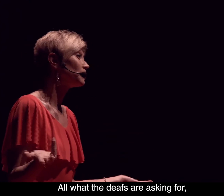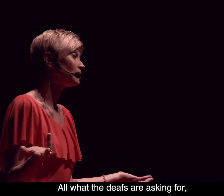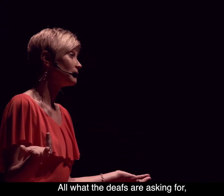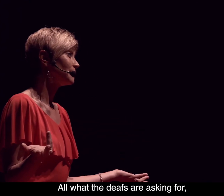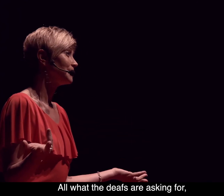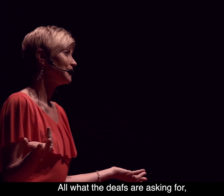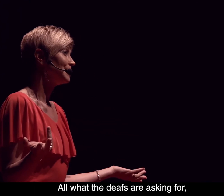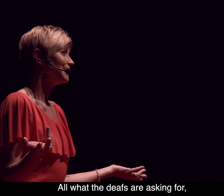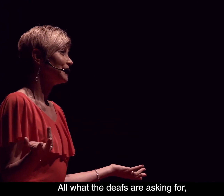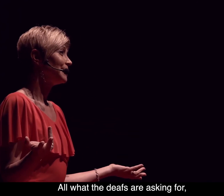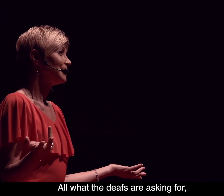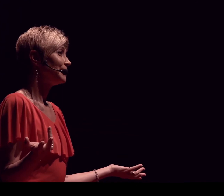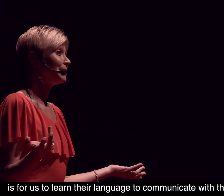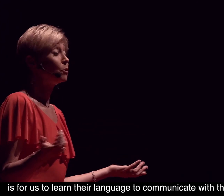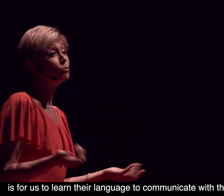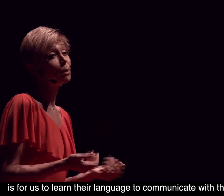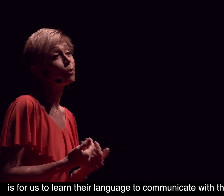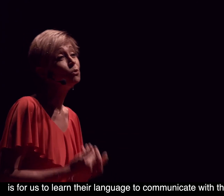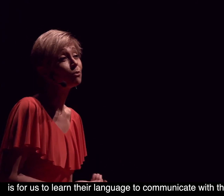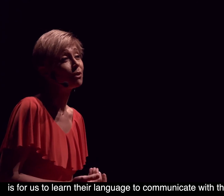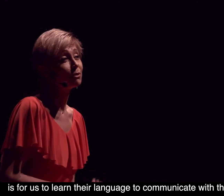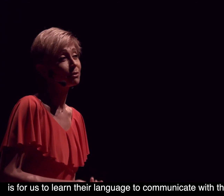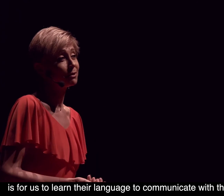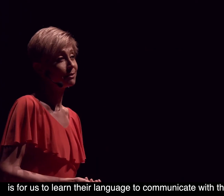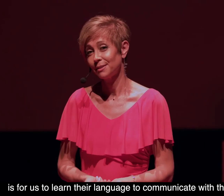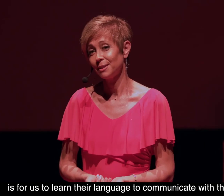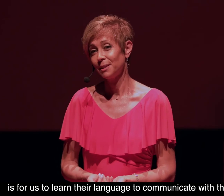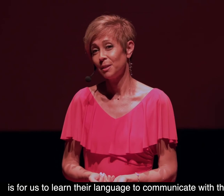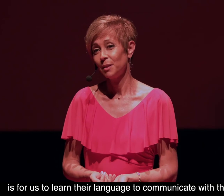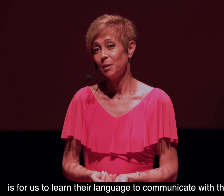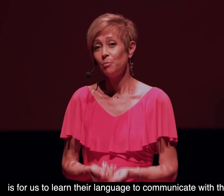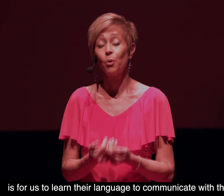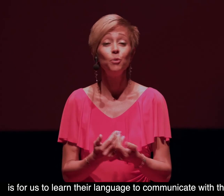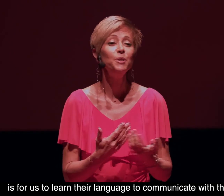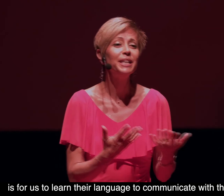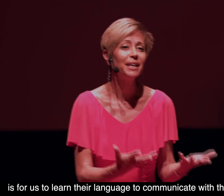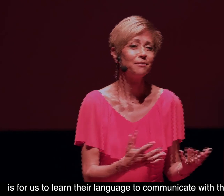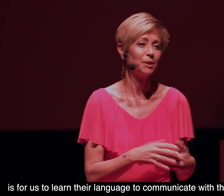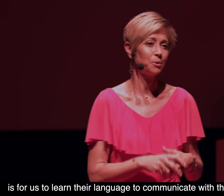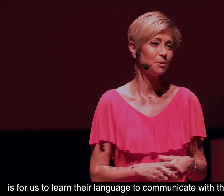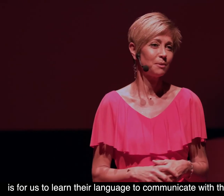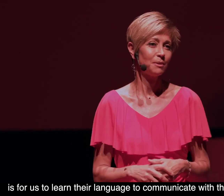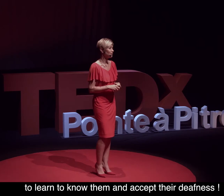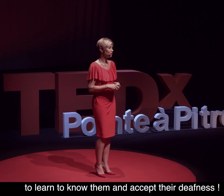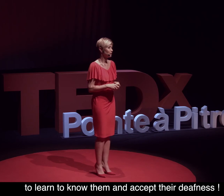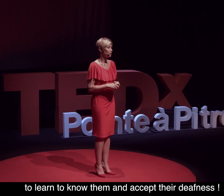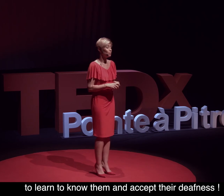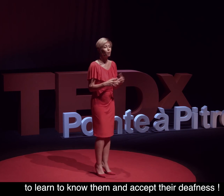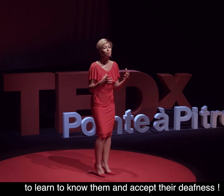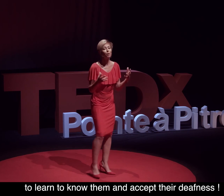demandent, c'est que nous apprenions leur langue pour communiquer avec eux, pour apprendre à